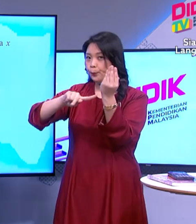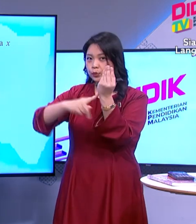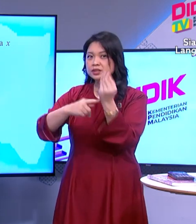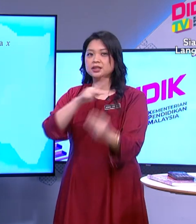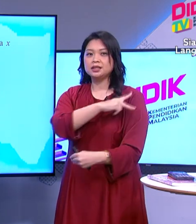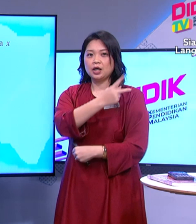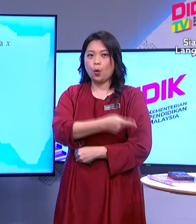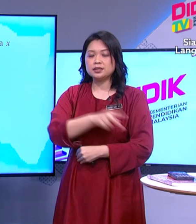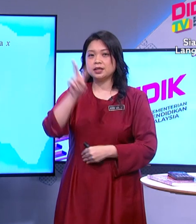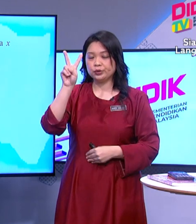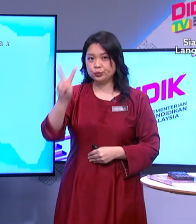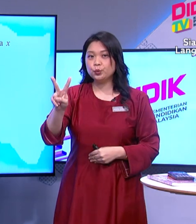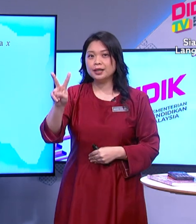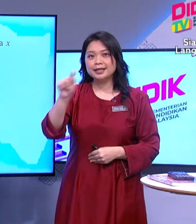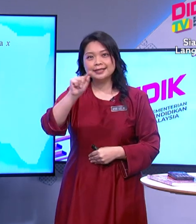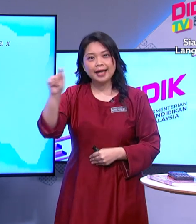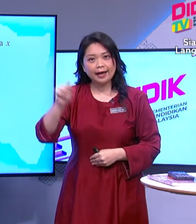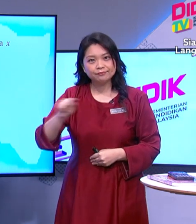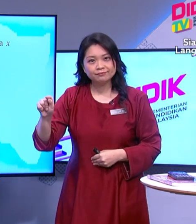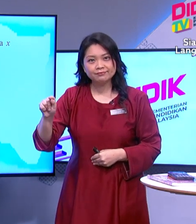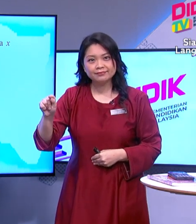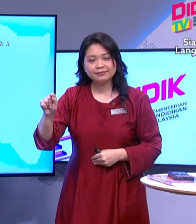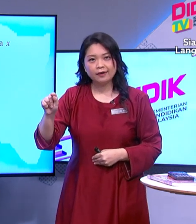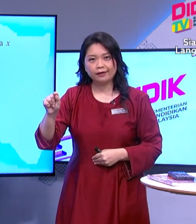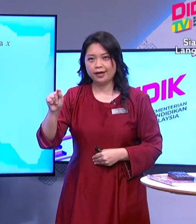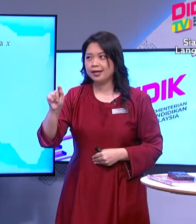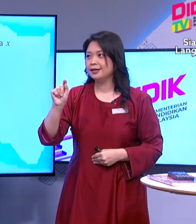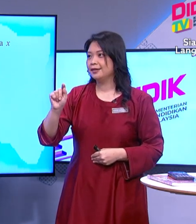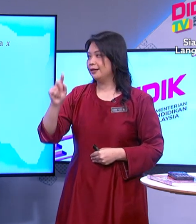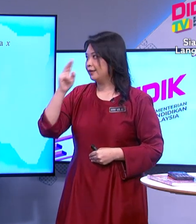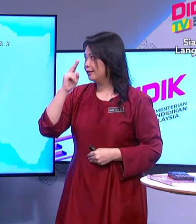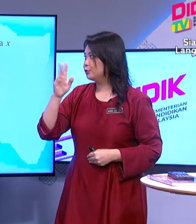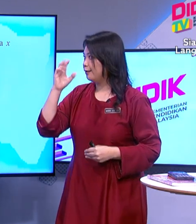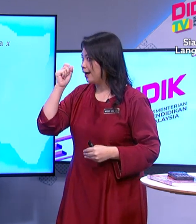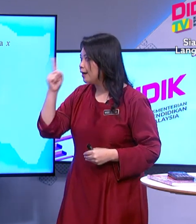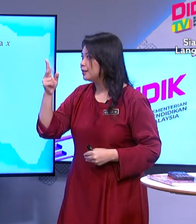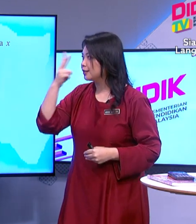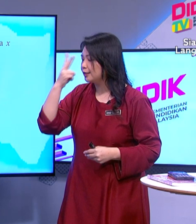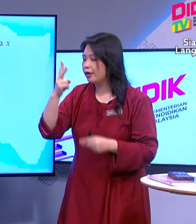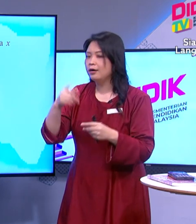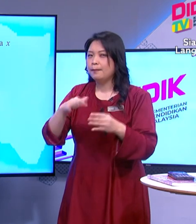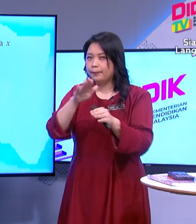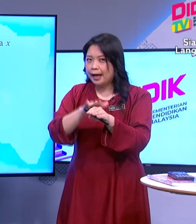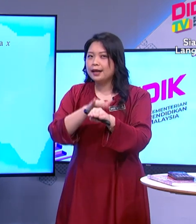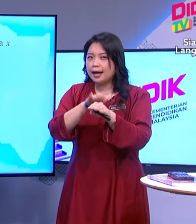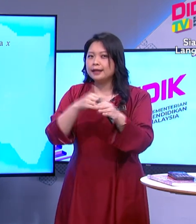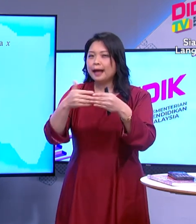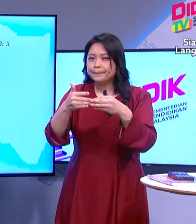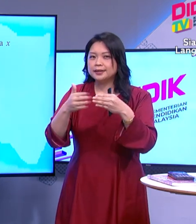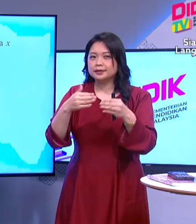pun cecak kuasa Duos S surga paham kita kedatangan lahan-lahan tape